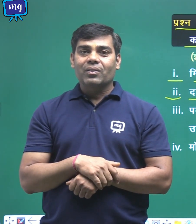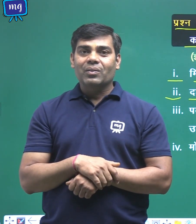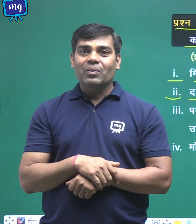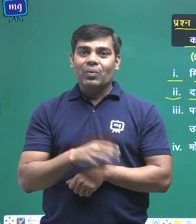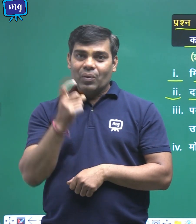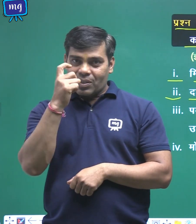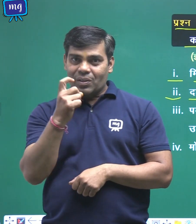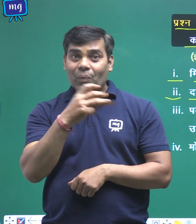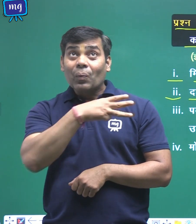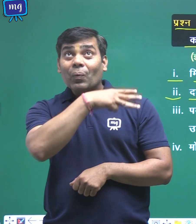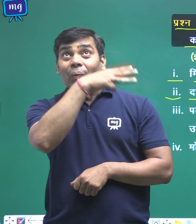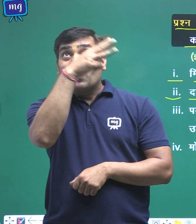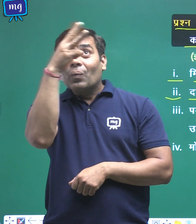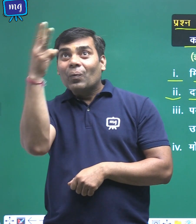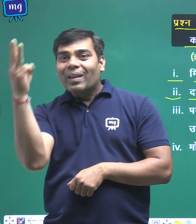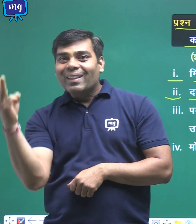इंद्रधनुष।